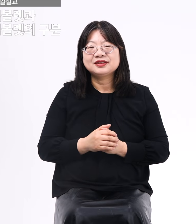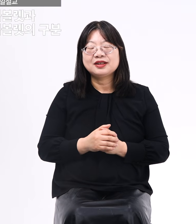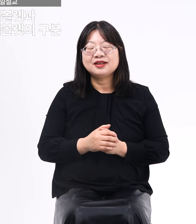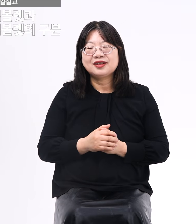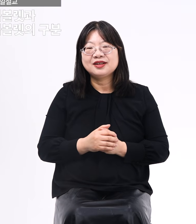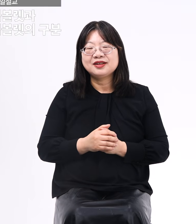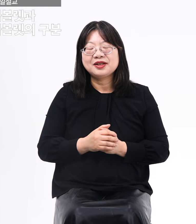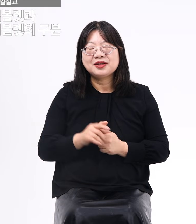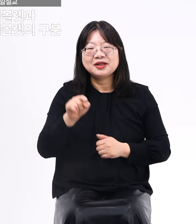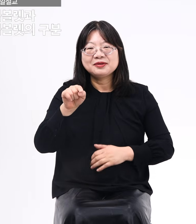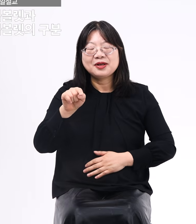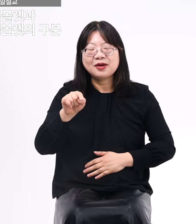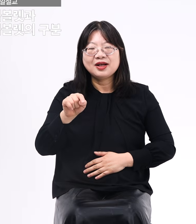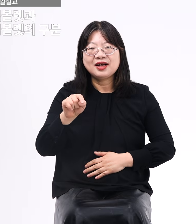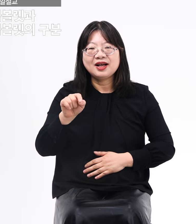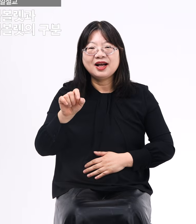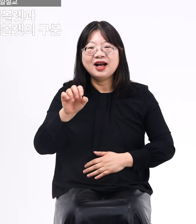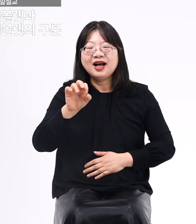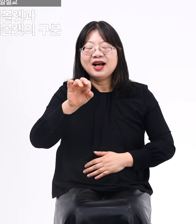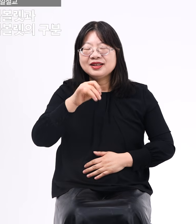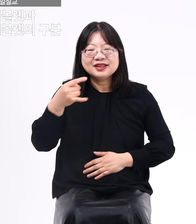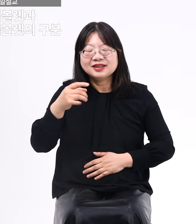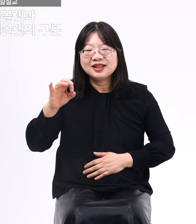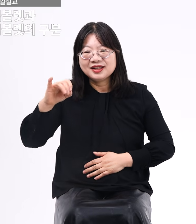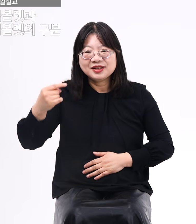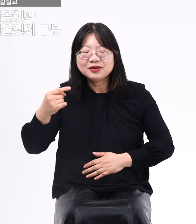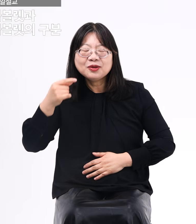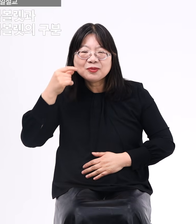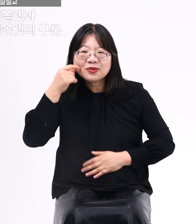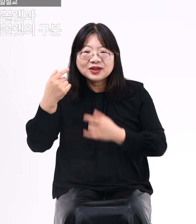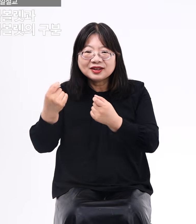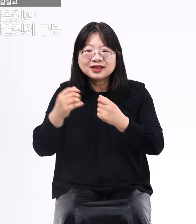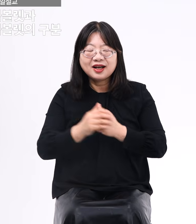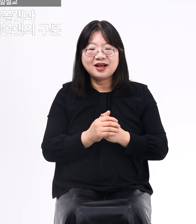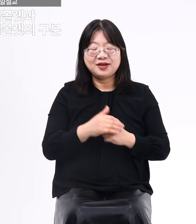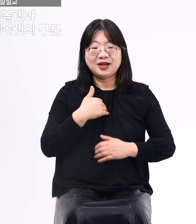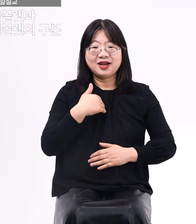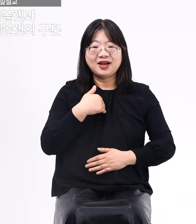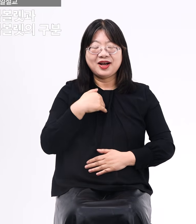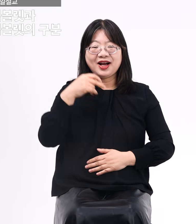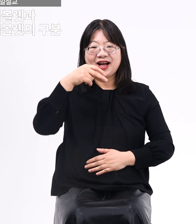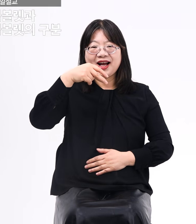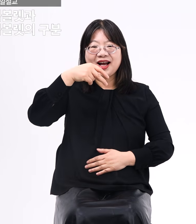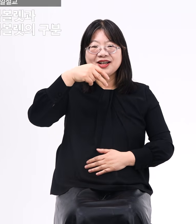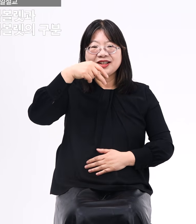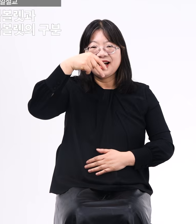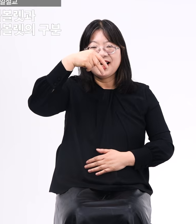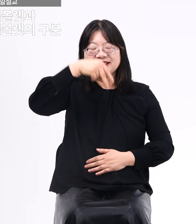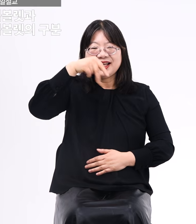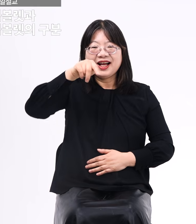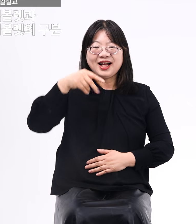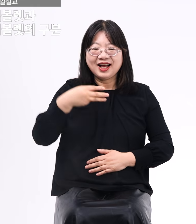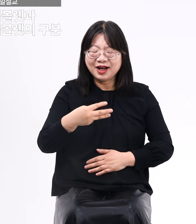쌀 못합니다. 살. 나도 나오네요.